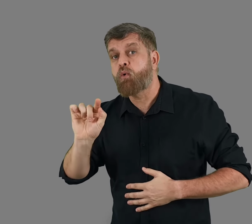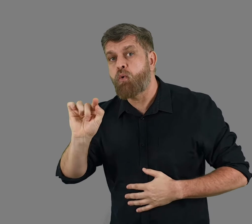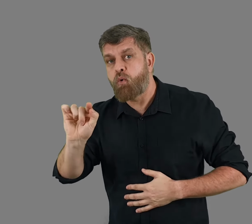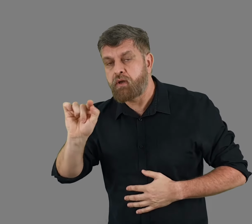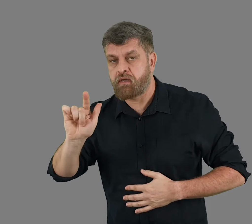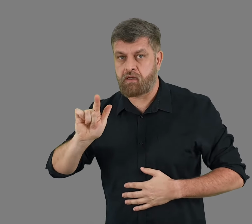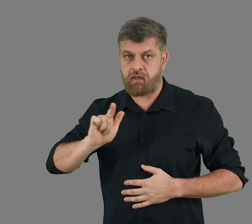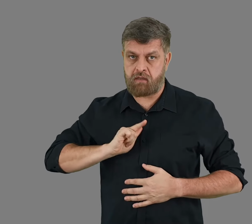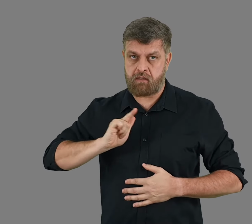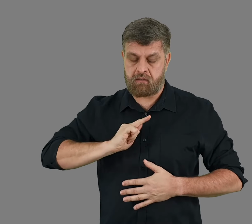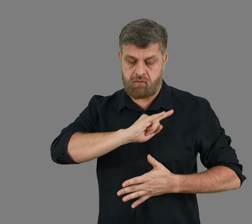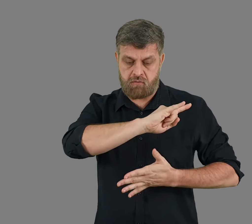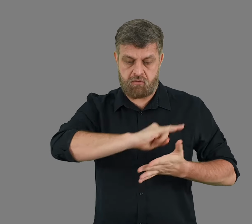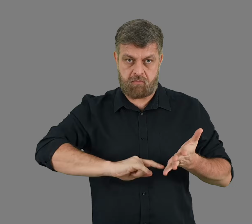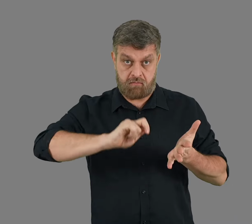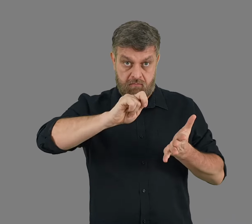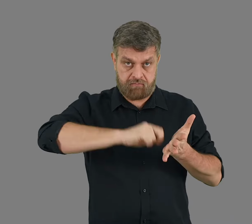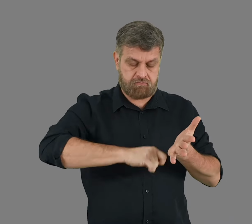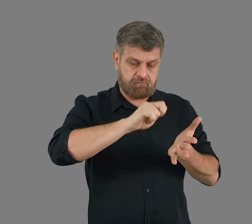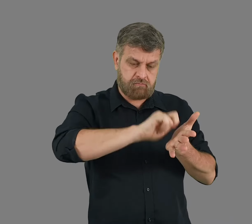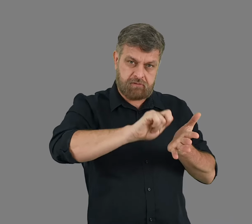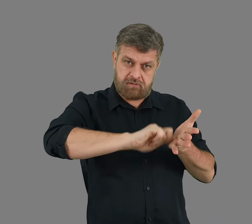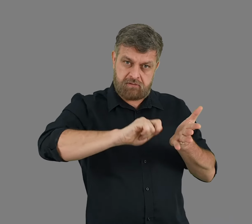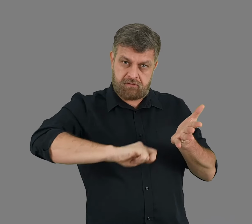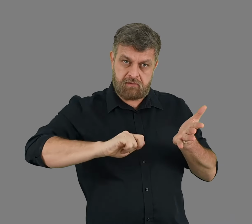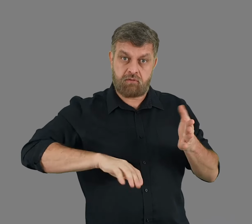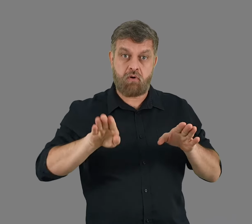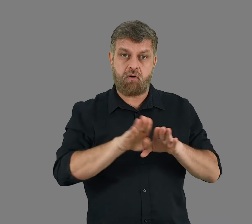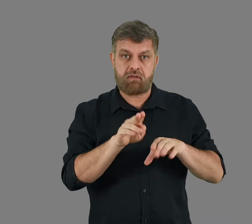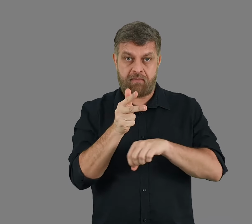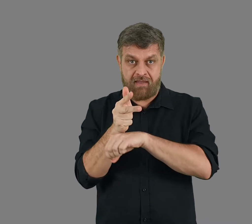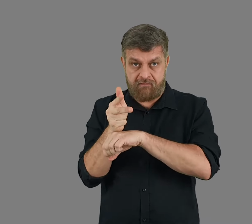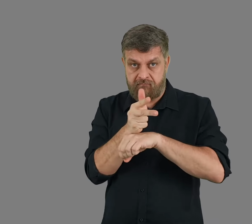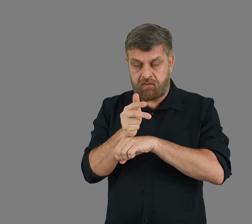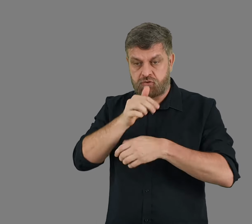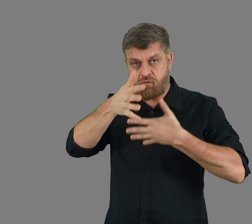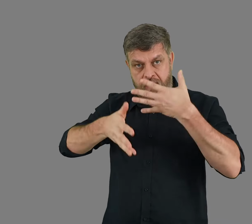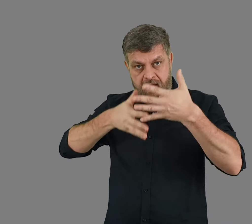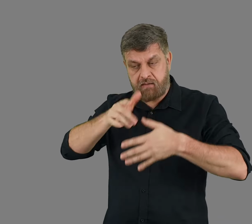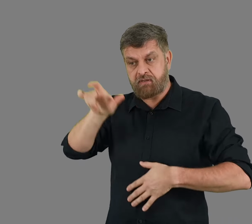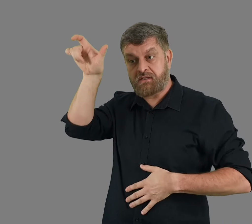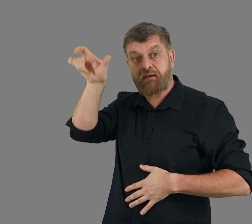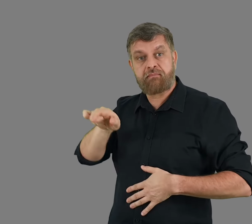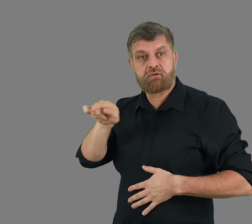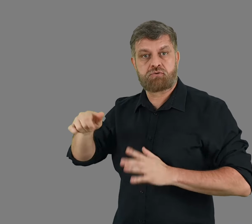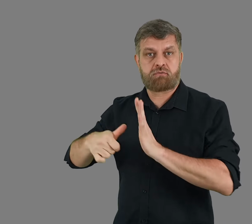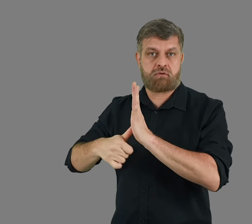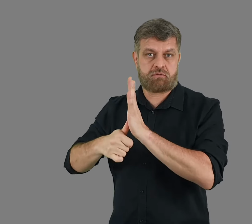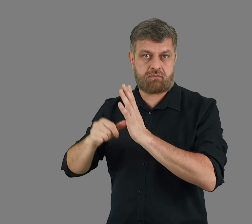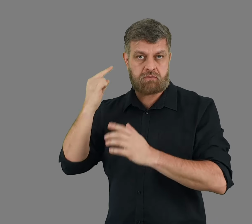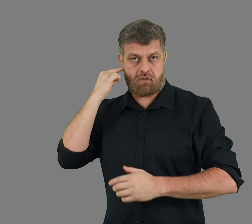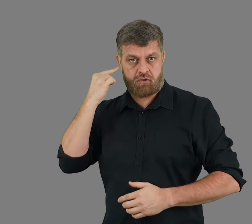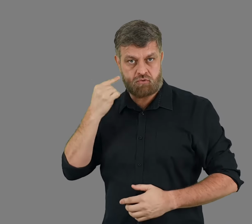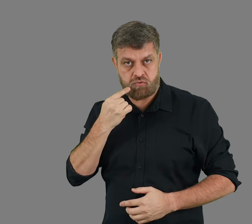notificação extrajudicial por escrito e em vídeo acessível para o caso do associado surdo com deficiência auditiva ou